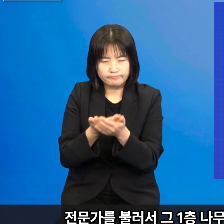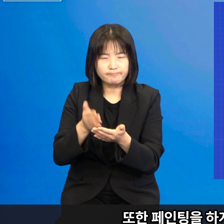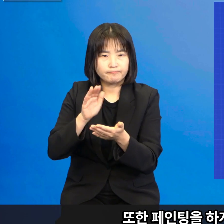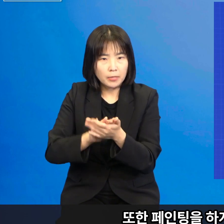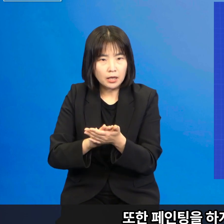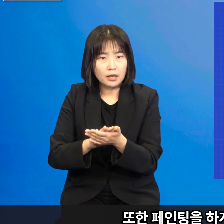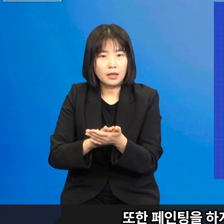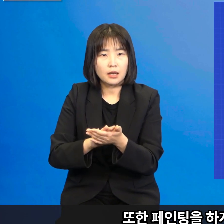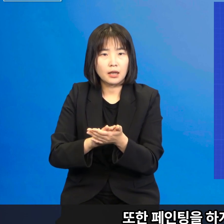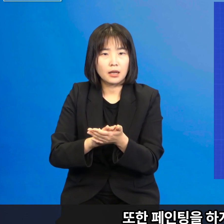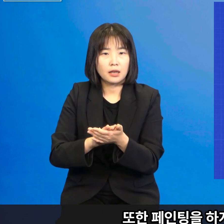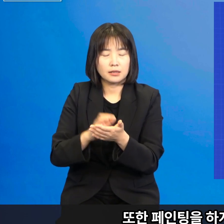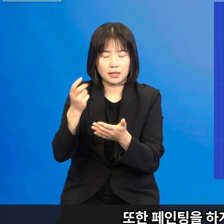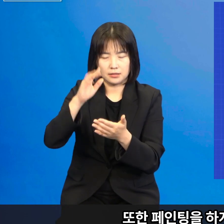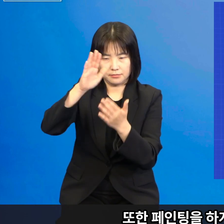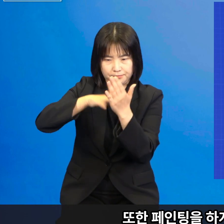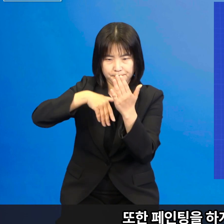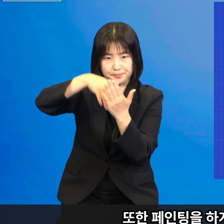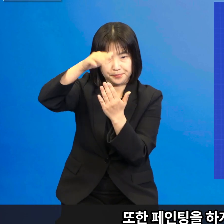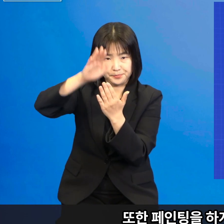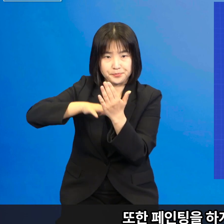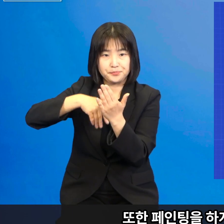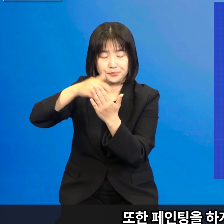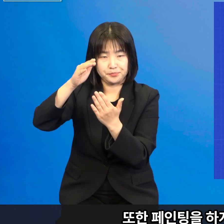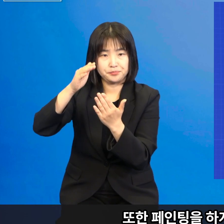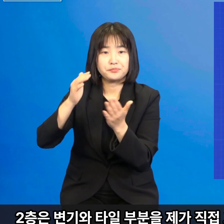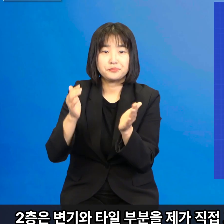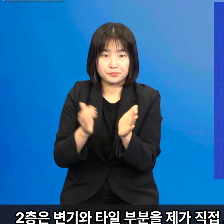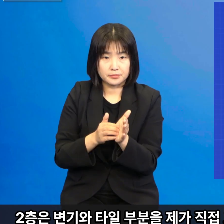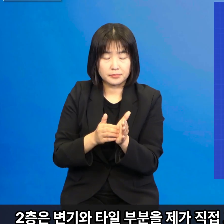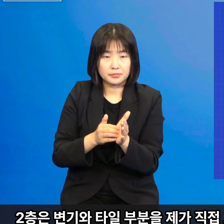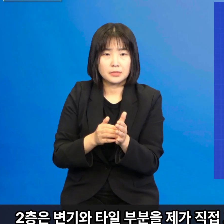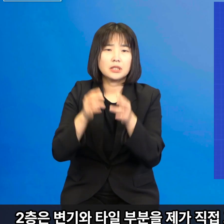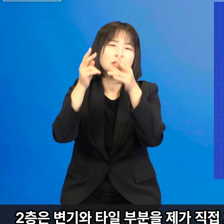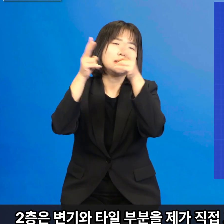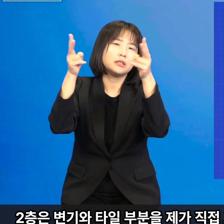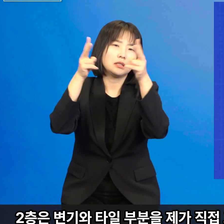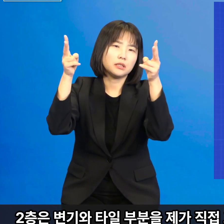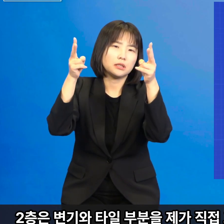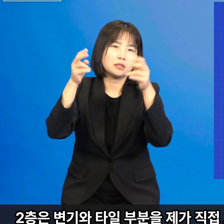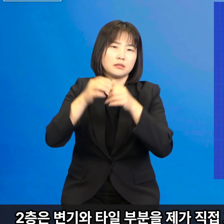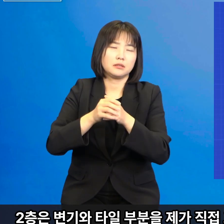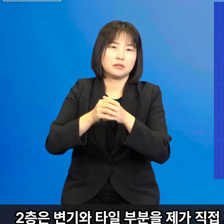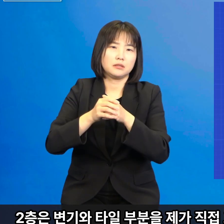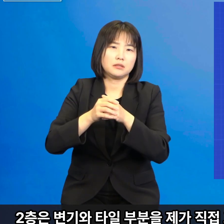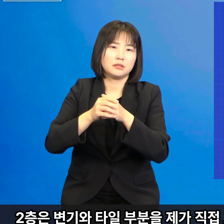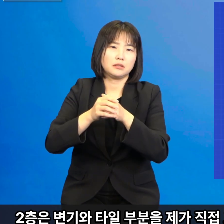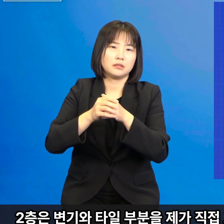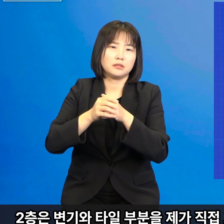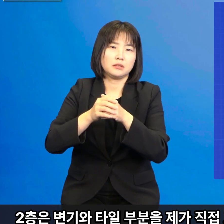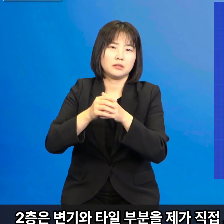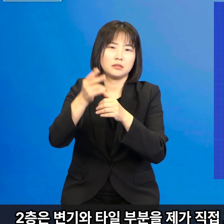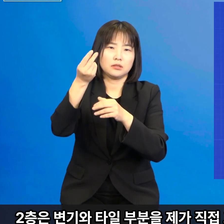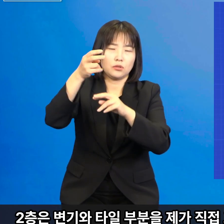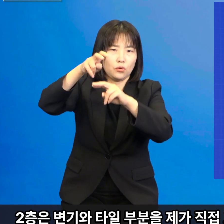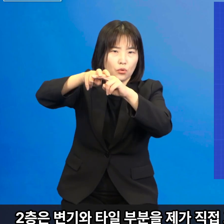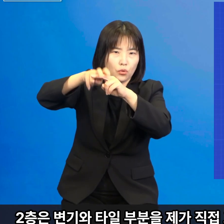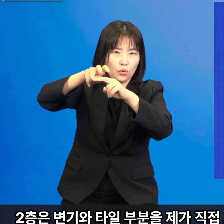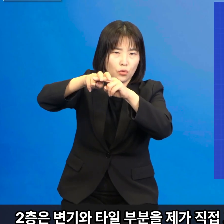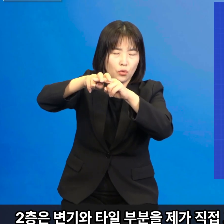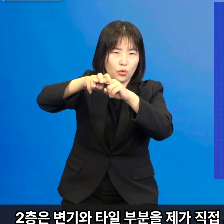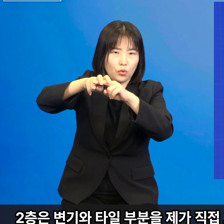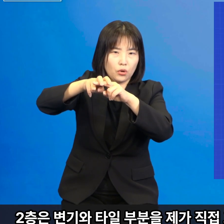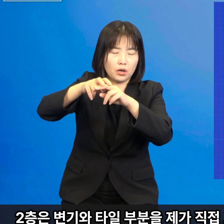하고 또한 페인팅을 하게 해서 수리를 했고 2층은 변기와 타일 부분을 제가 직접